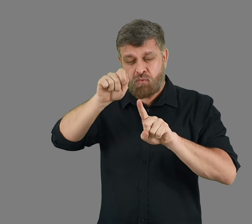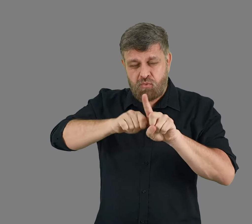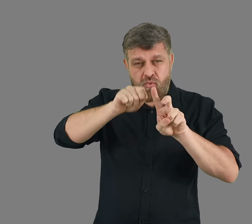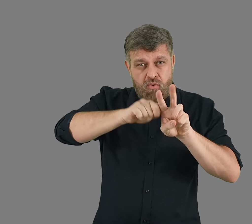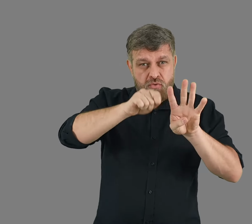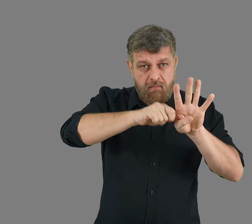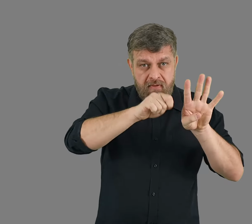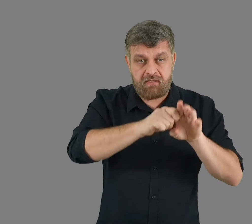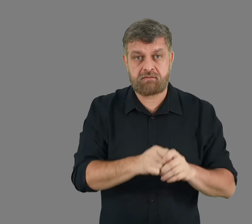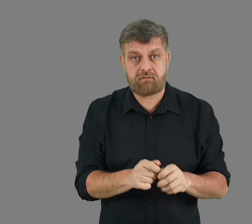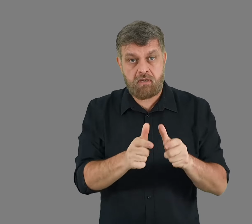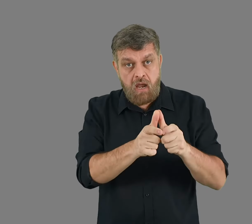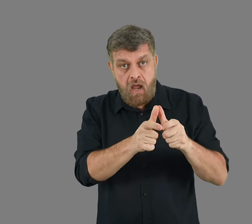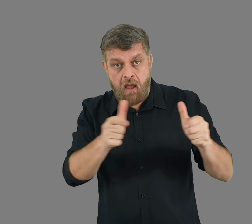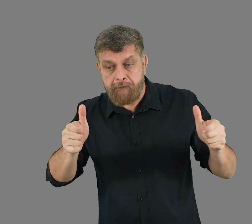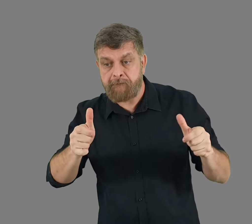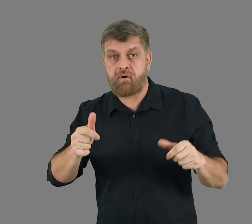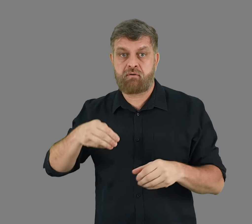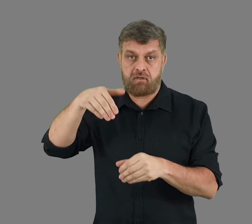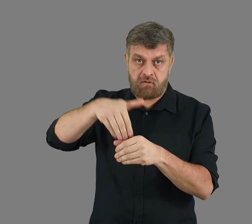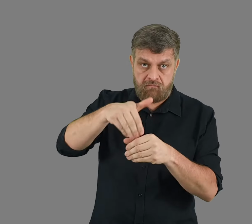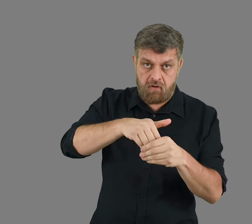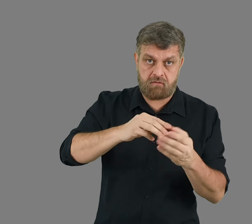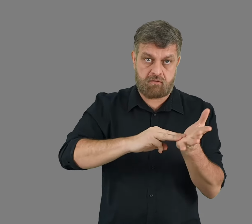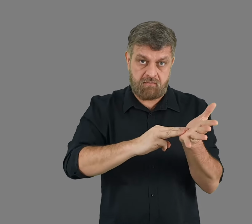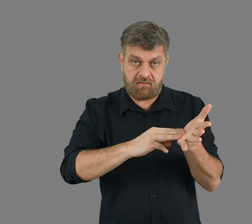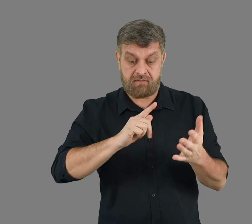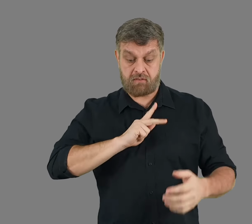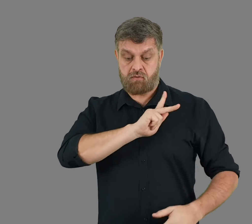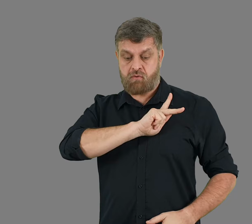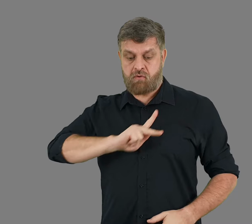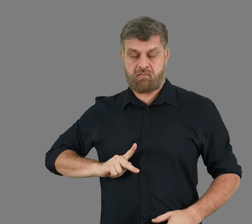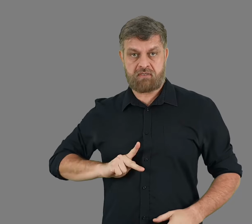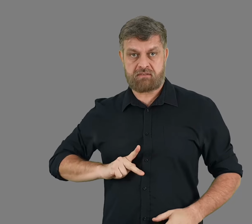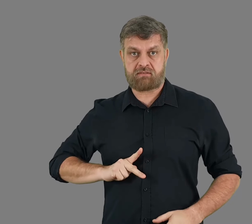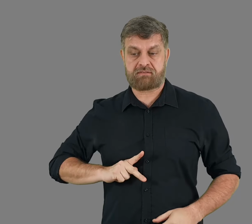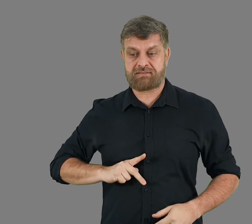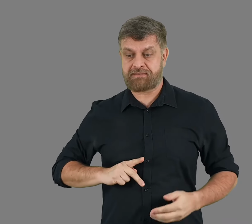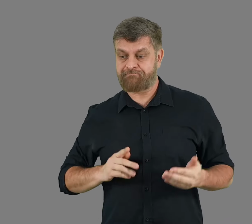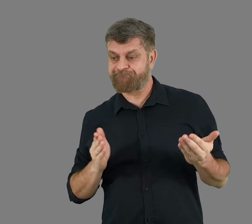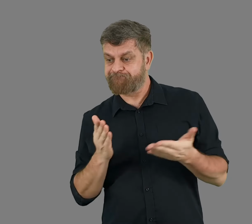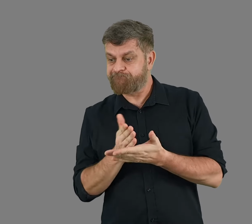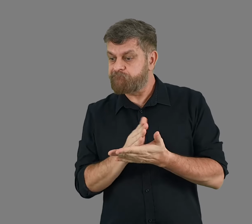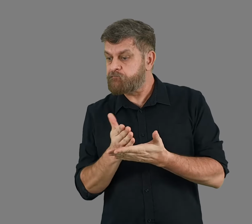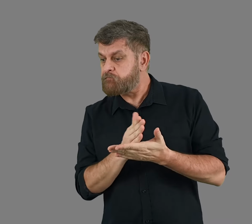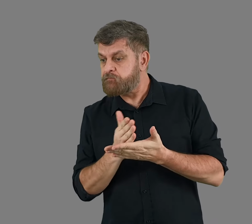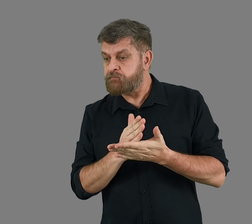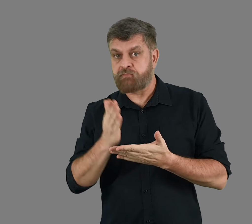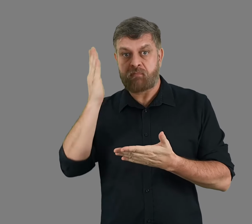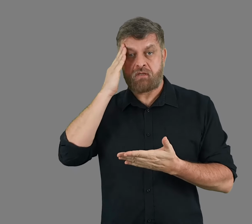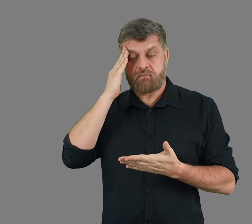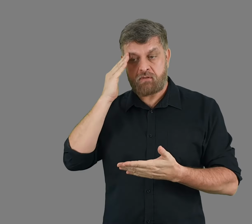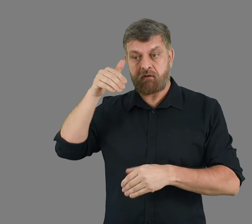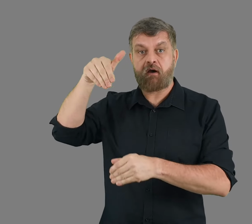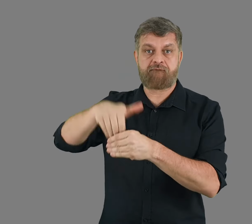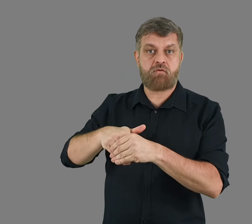a maioria absoluta de seus membros, cabendo ao presidente, em caso de empate, o voto de qualidade.